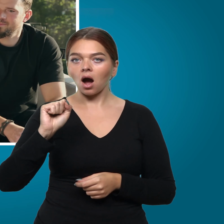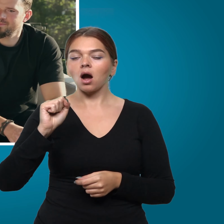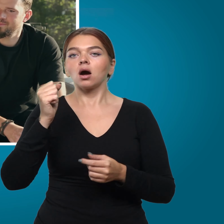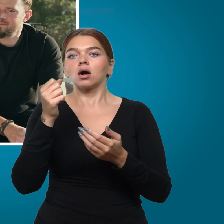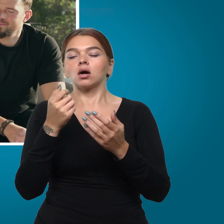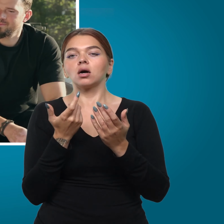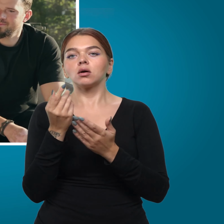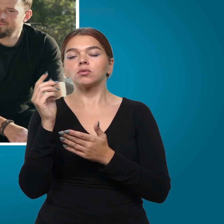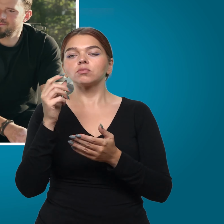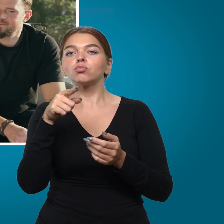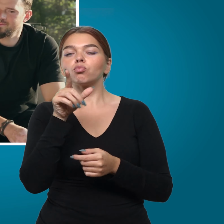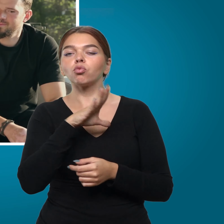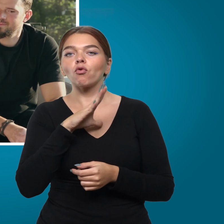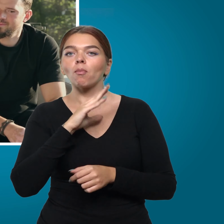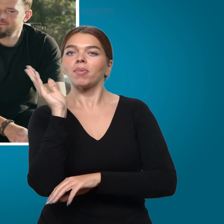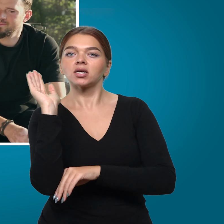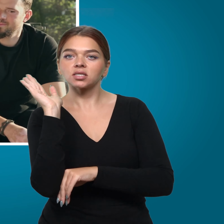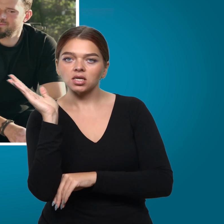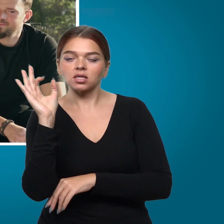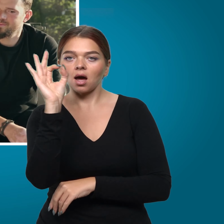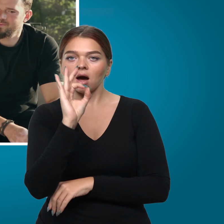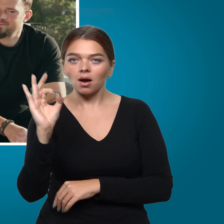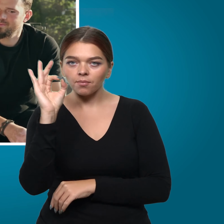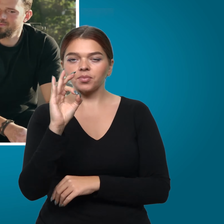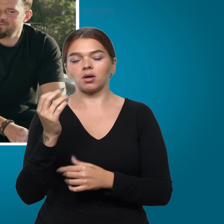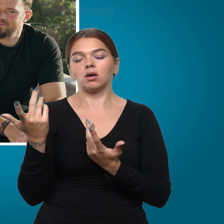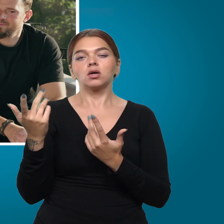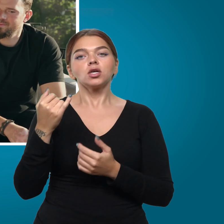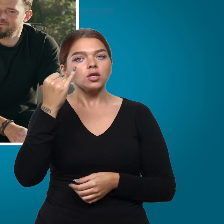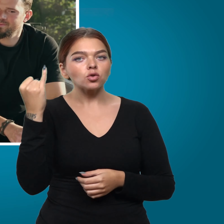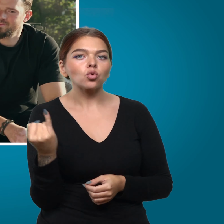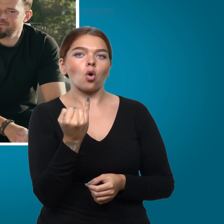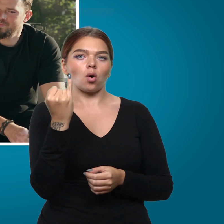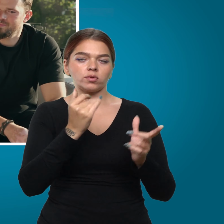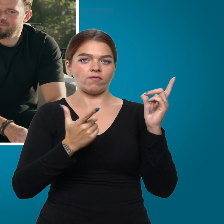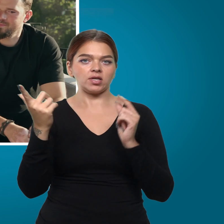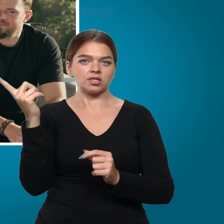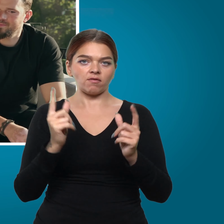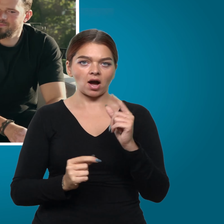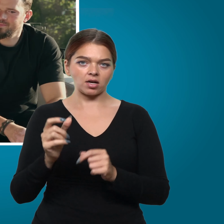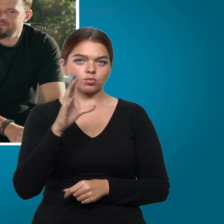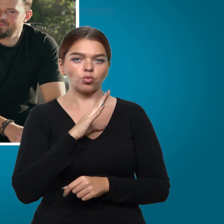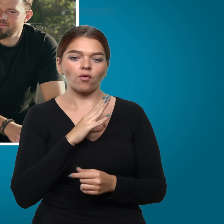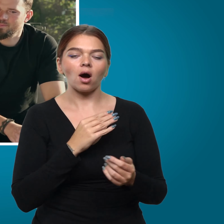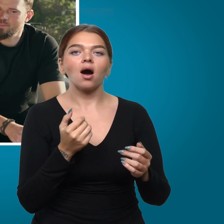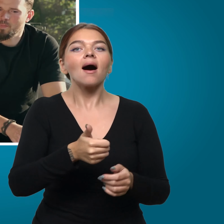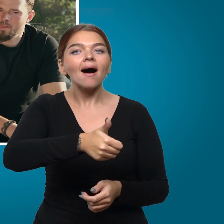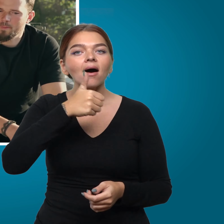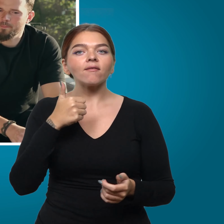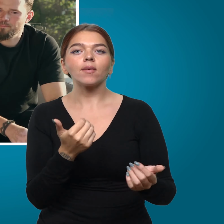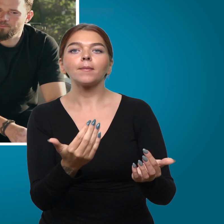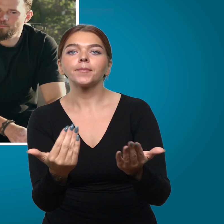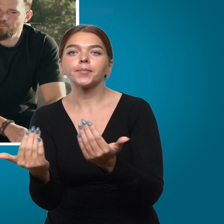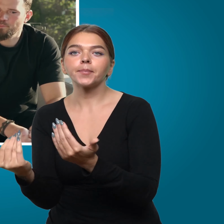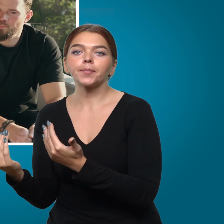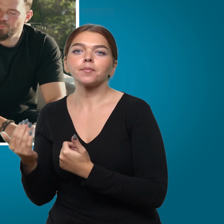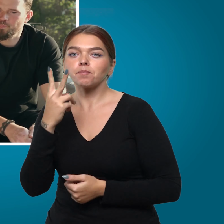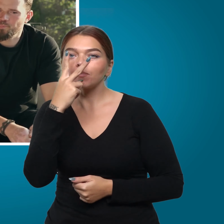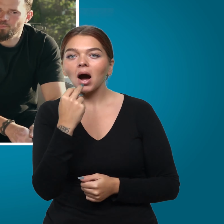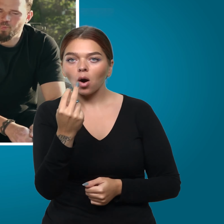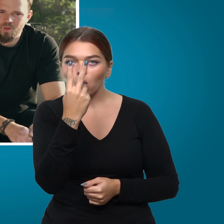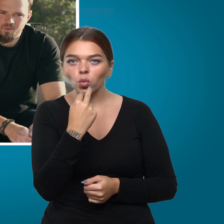ne jaunesnį, o tą paauglį skaitytoją. Tai čia apskritai visos Lietuvos bibliotekos deda labai